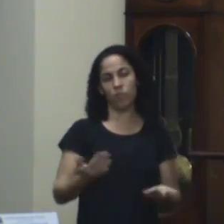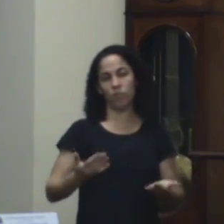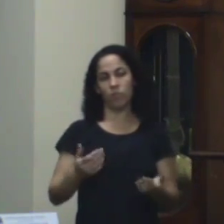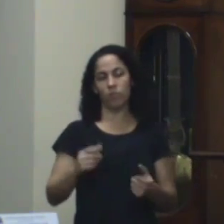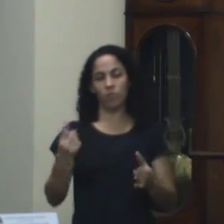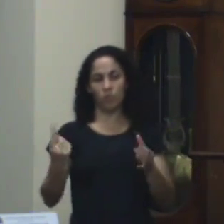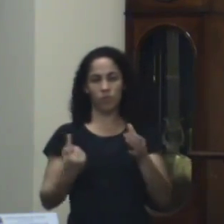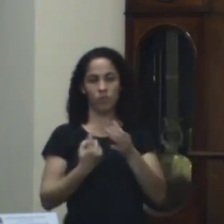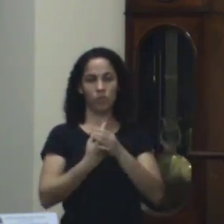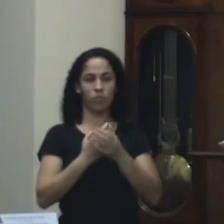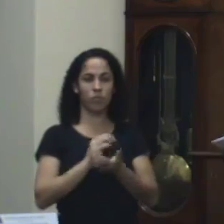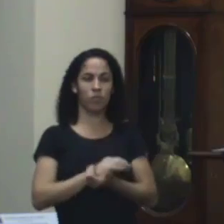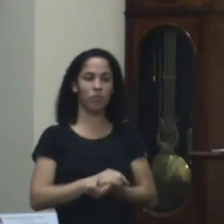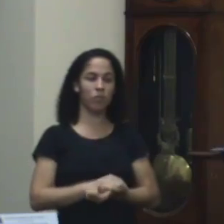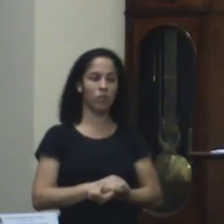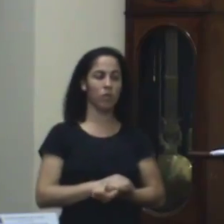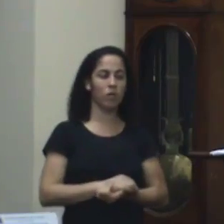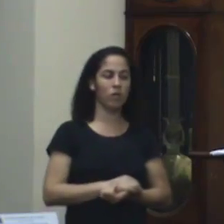que me traz na tribuna,